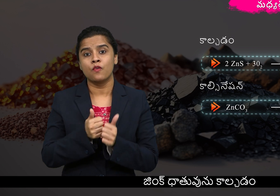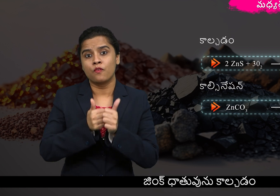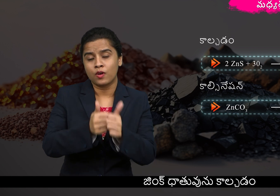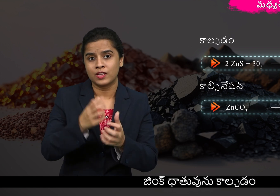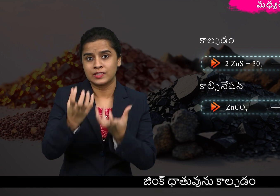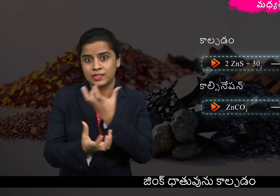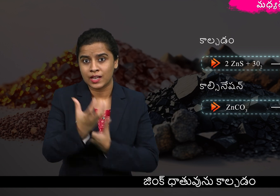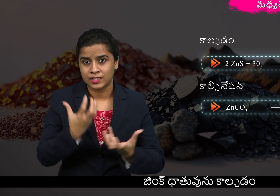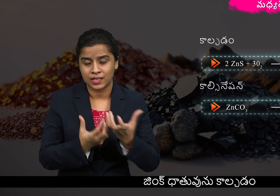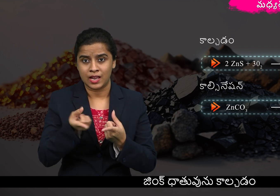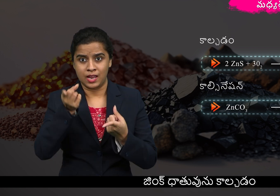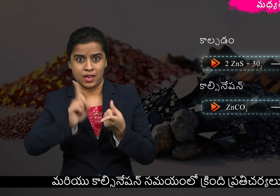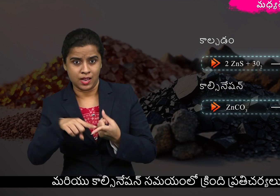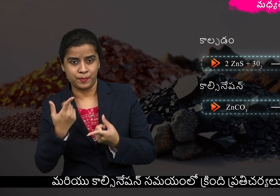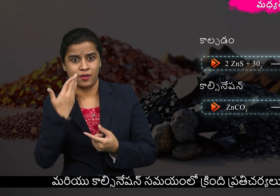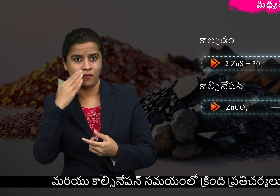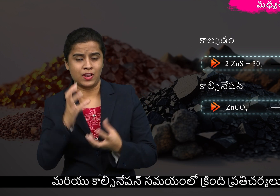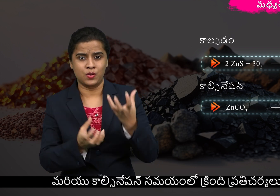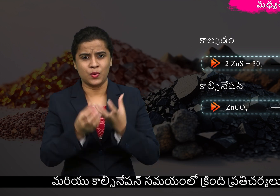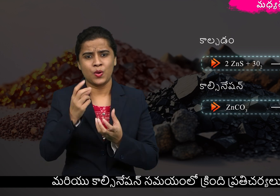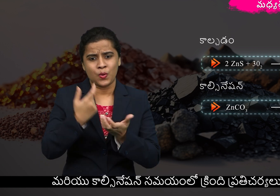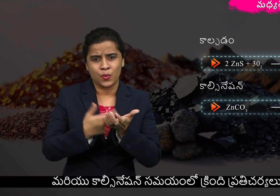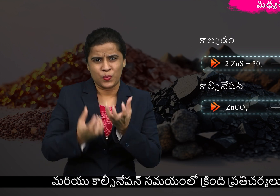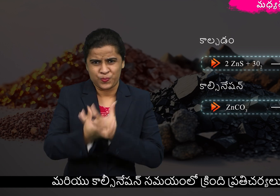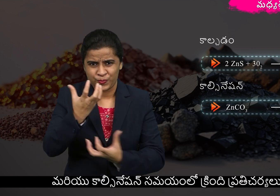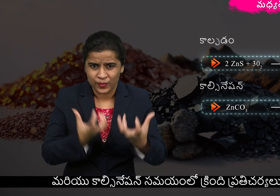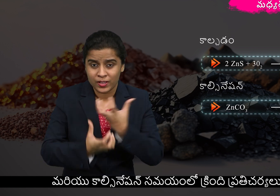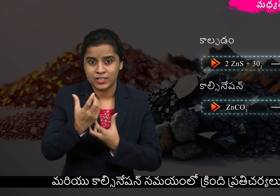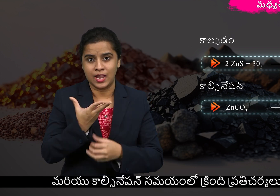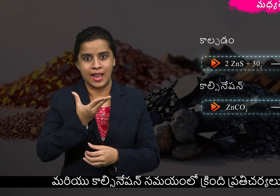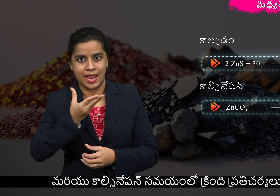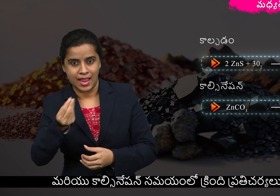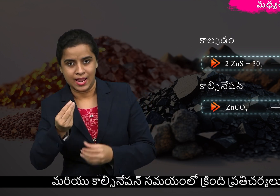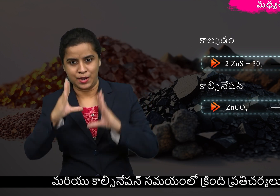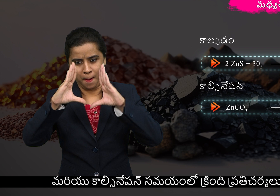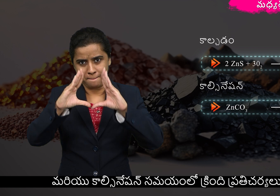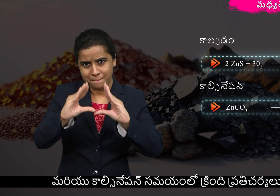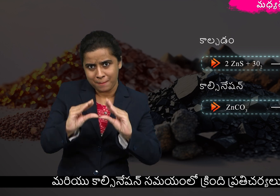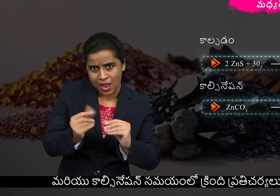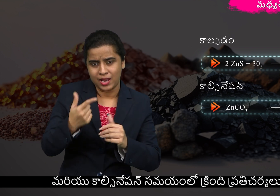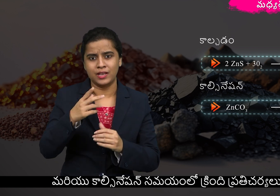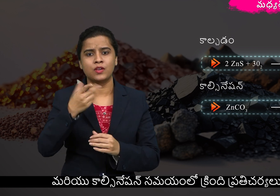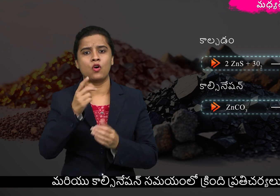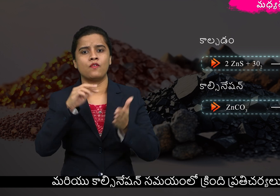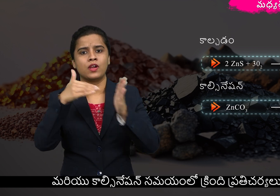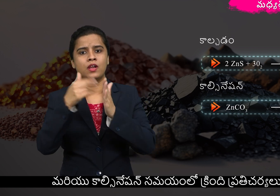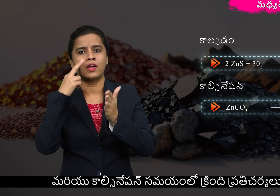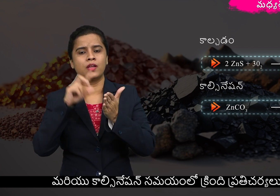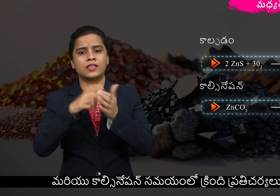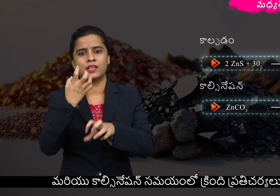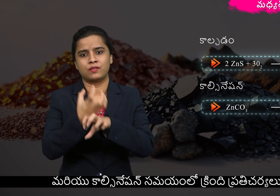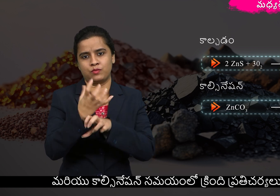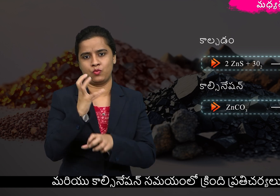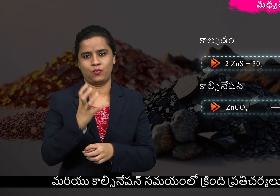జింక్ ధాతువును కాల్చడం మరియు కాల్సినేషన్ సమయంలో క్రింది ప్రతిచర్యలు సంభవిస్తాయి.